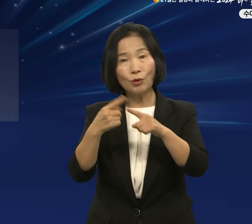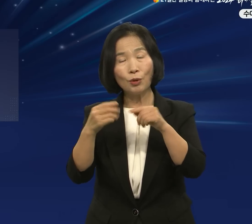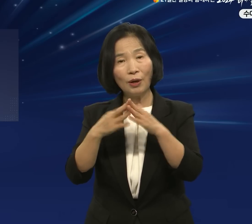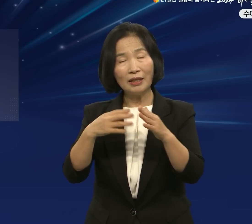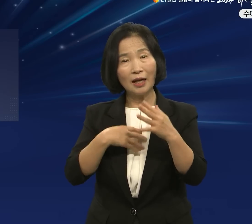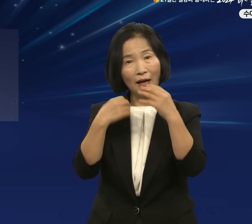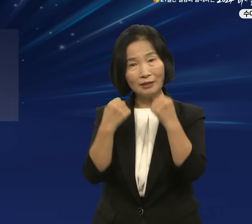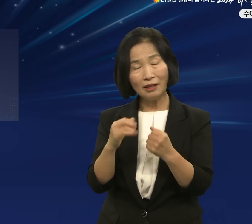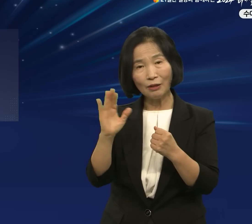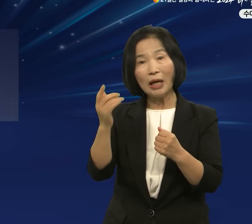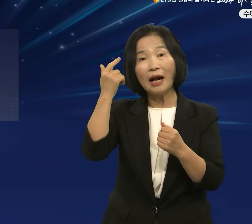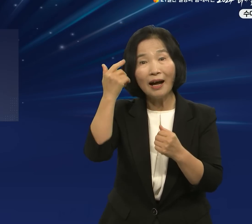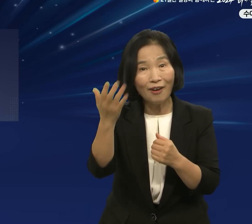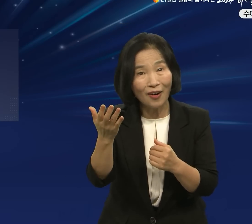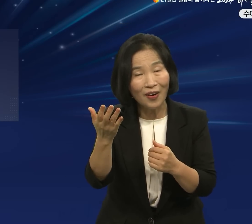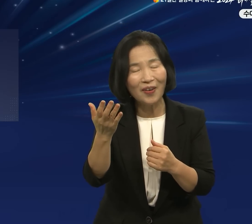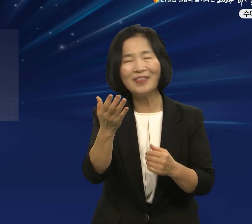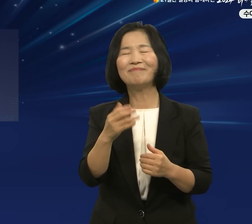제 아내는